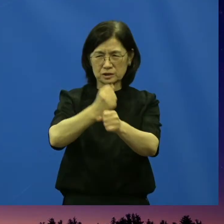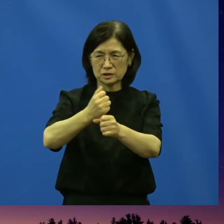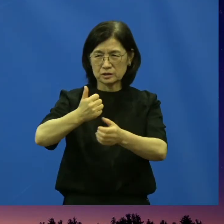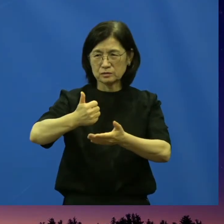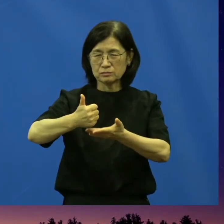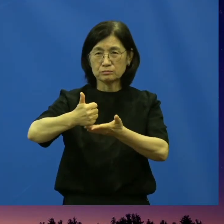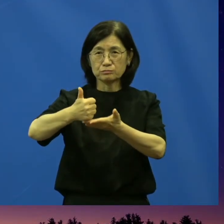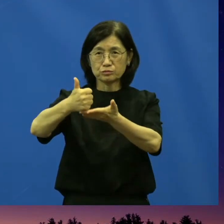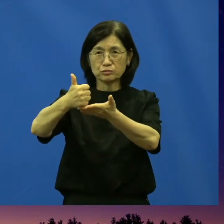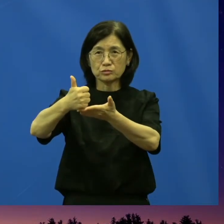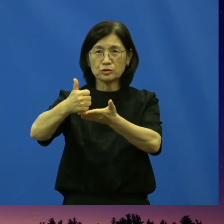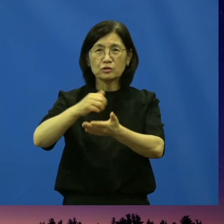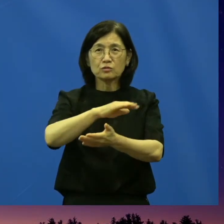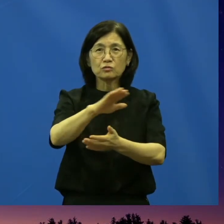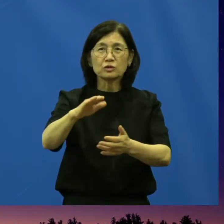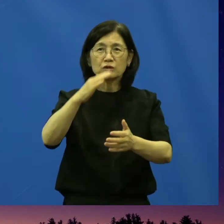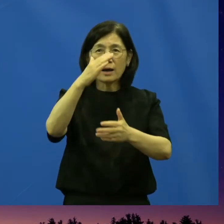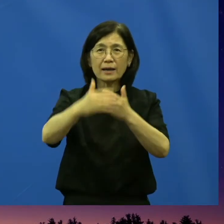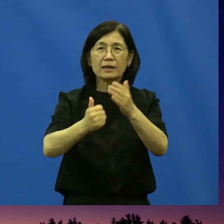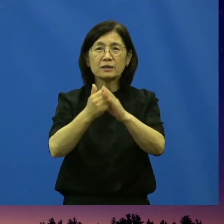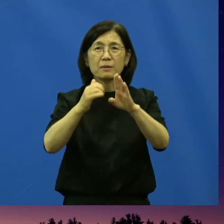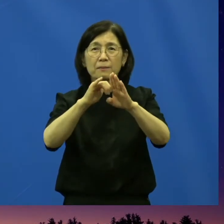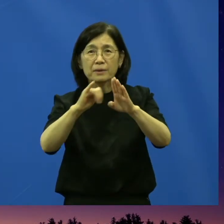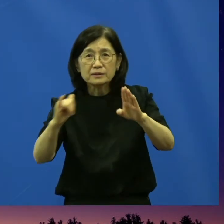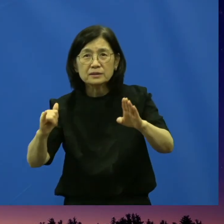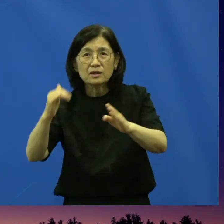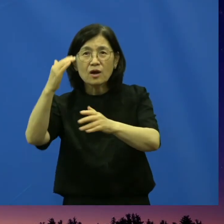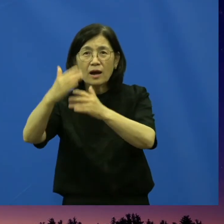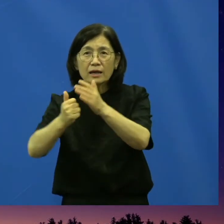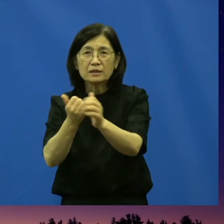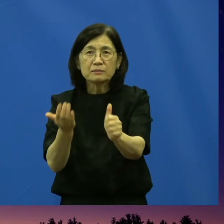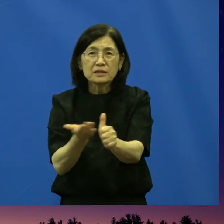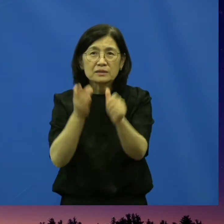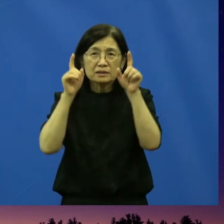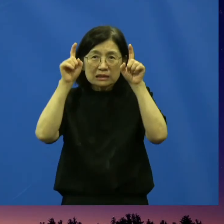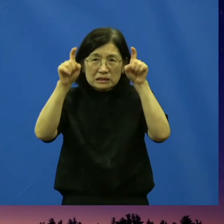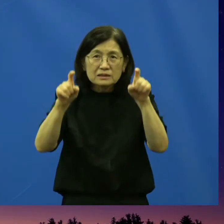것이니 그의 백성이요 그의 기르시는 양이로다 그랬죠.